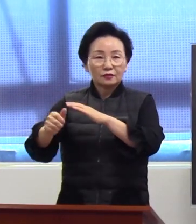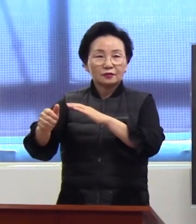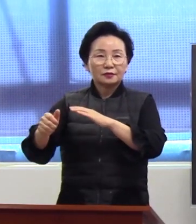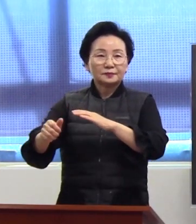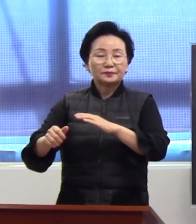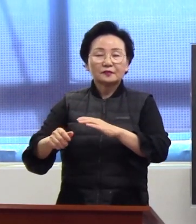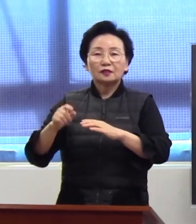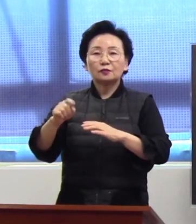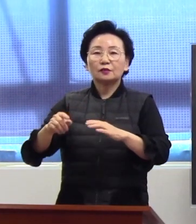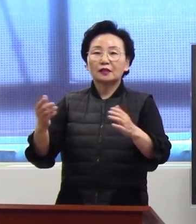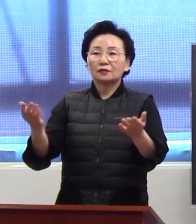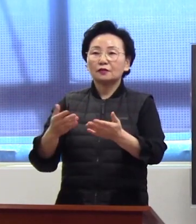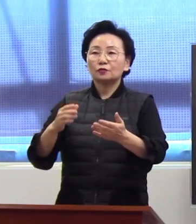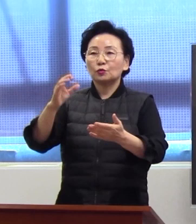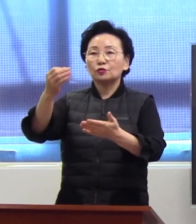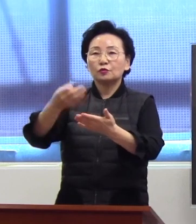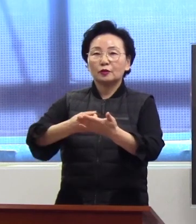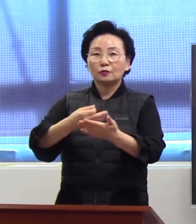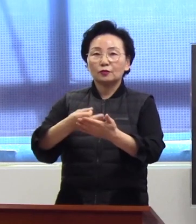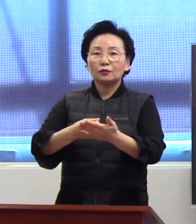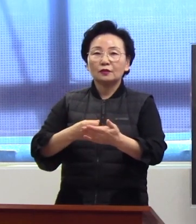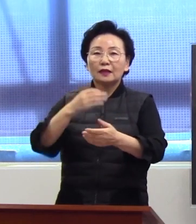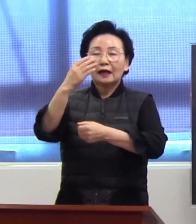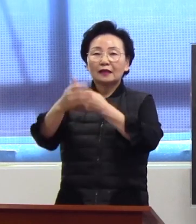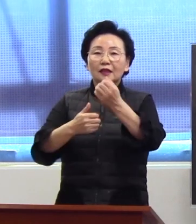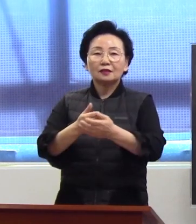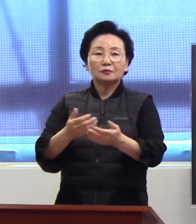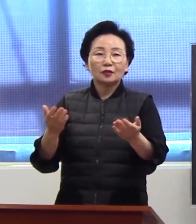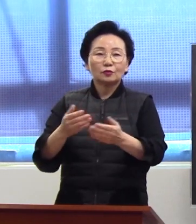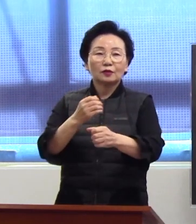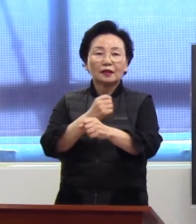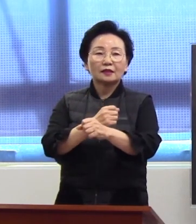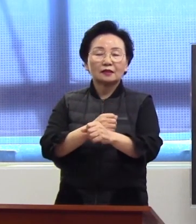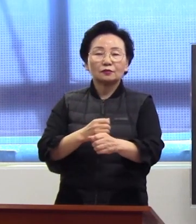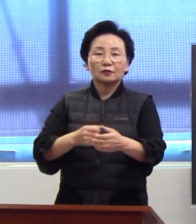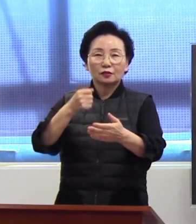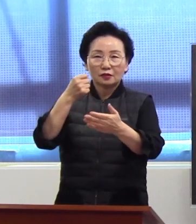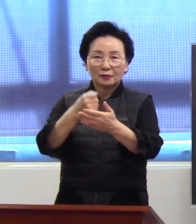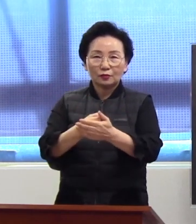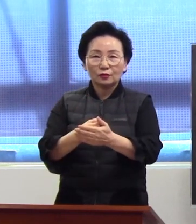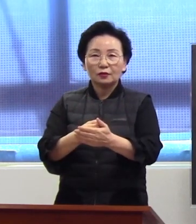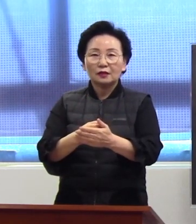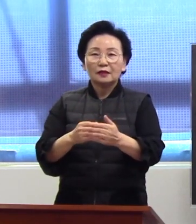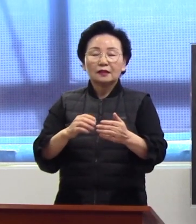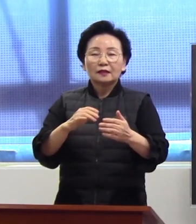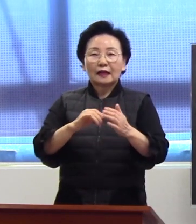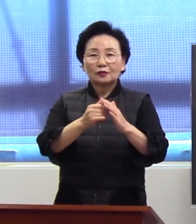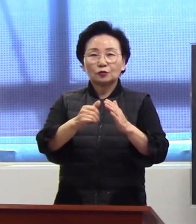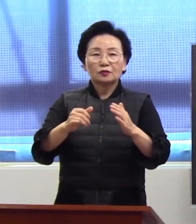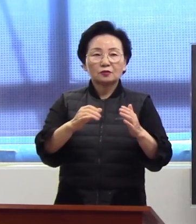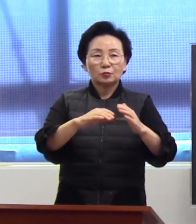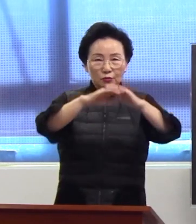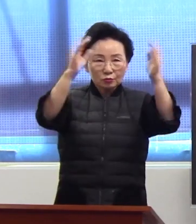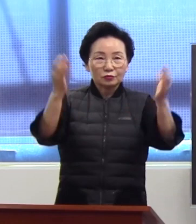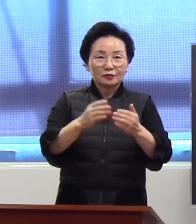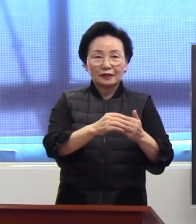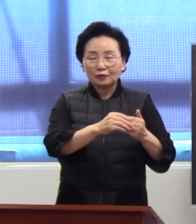갔어요. 그곳에서 돈도 벌고 하나님 일도 하겠다고 결심하고 가족들을 모두